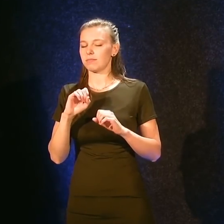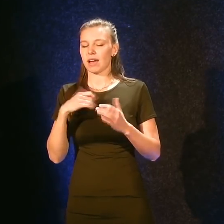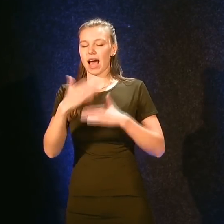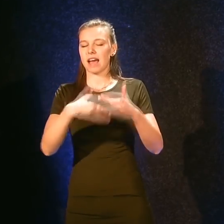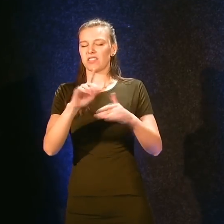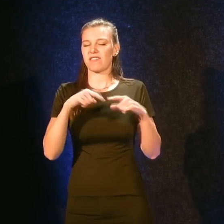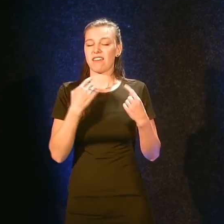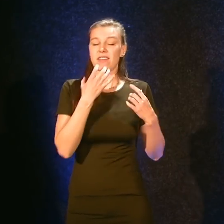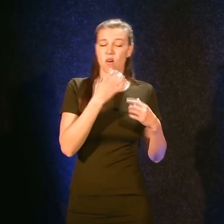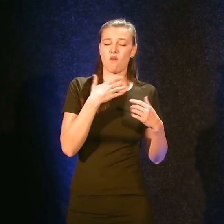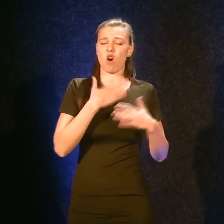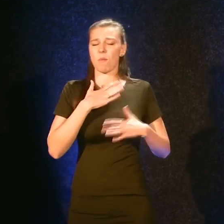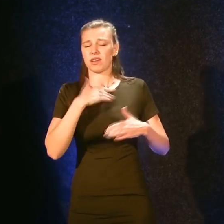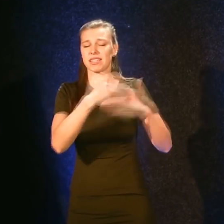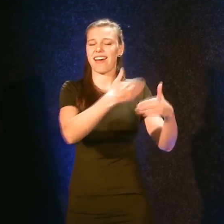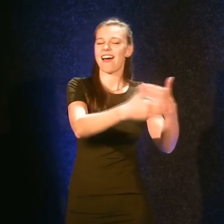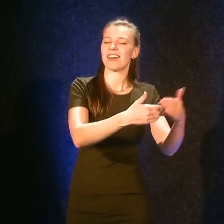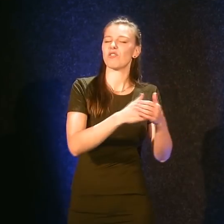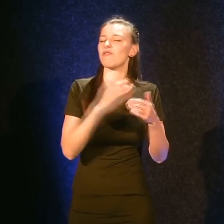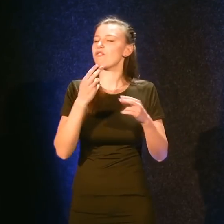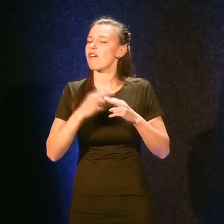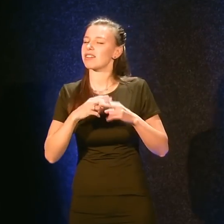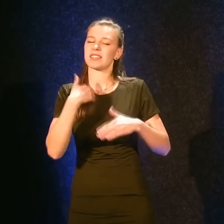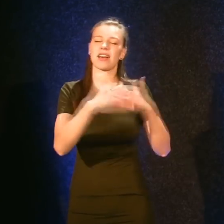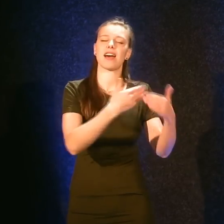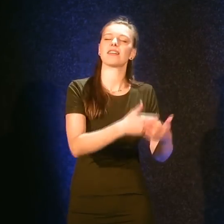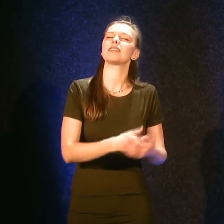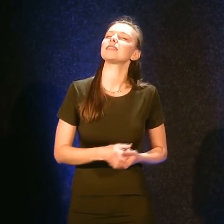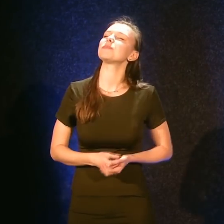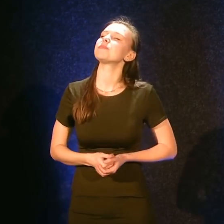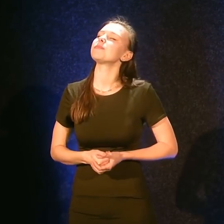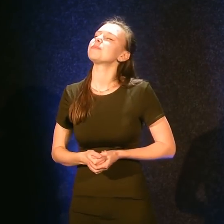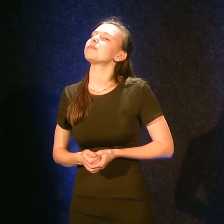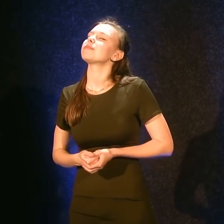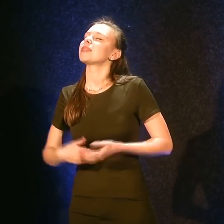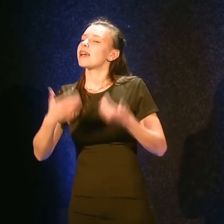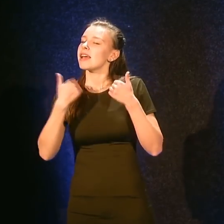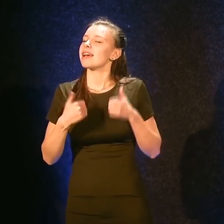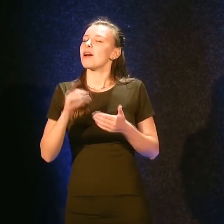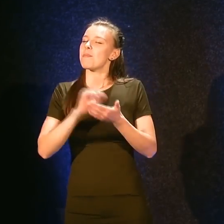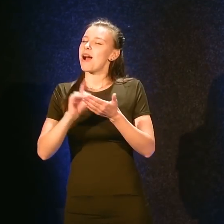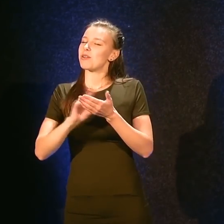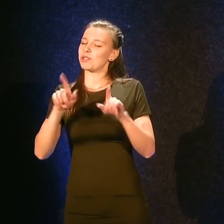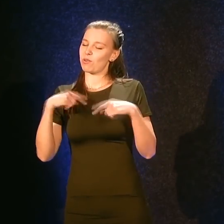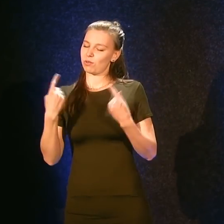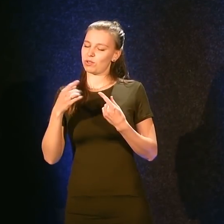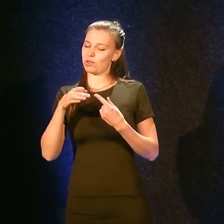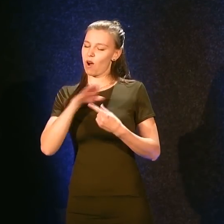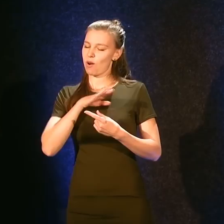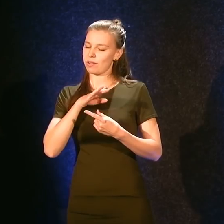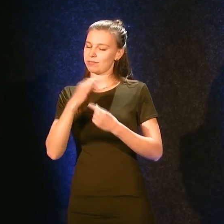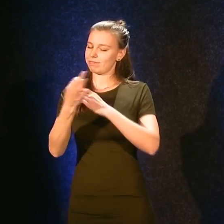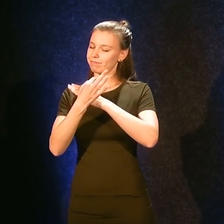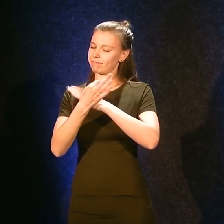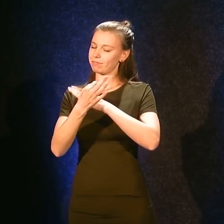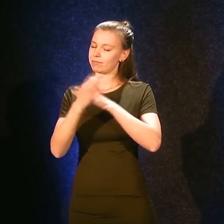willen of hopen of verwachten. Heer, dat ook Paulus ons leert om te zeggen, we zullen